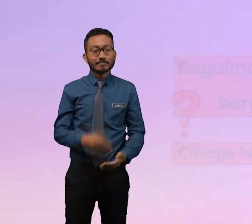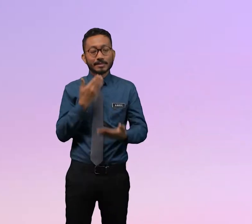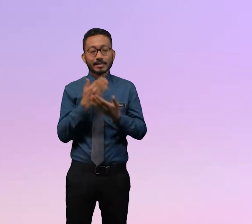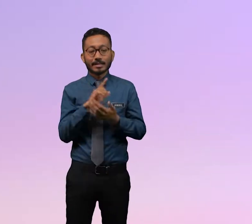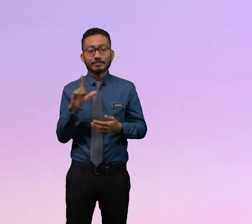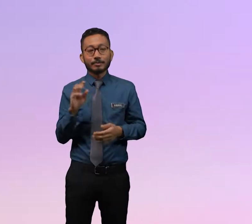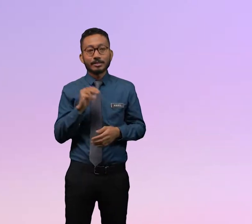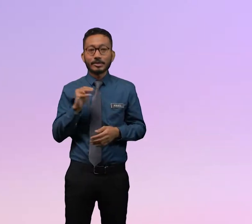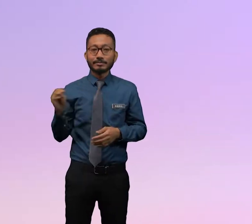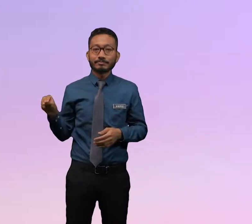Baiklah, mulai.